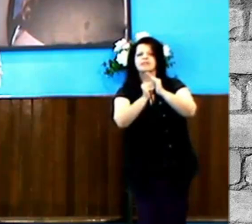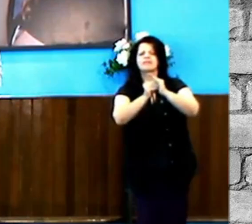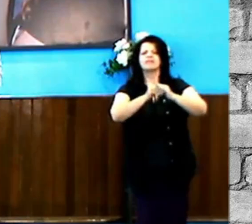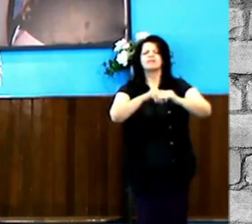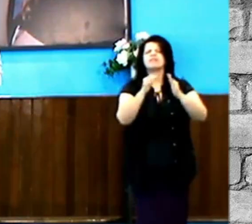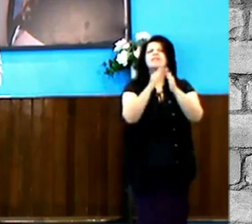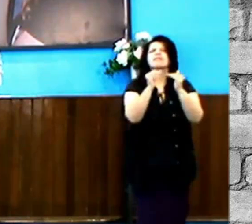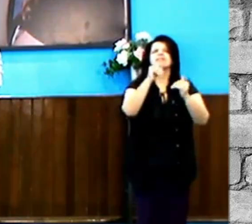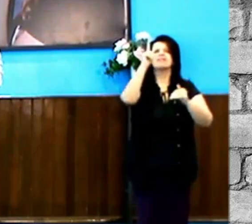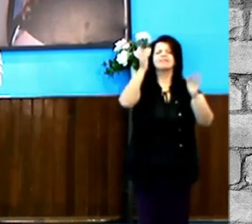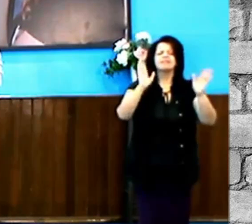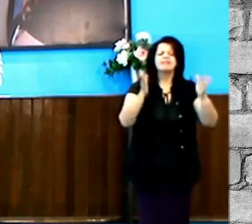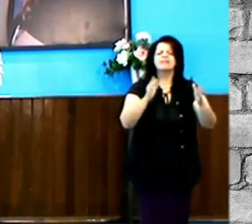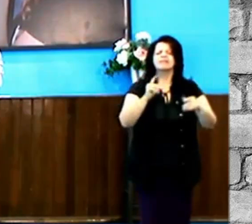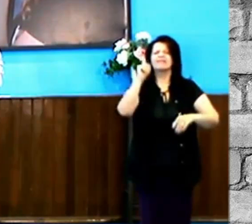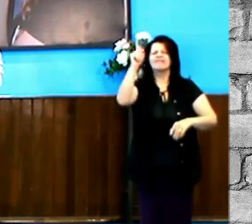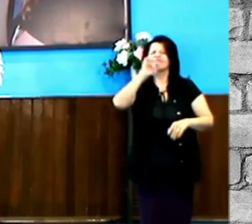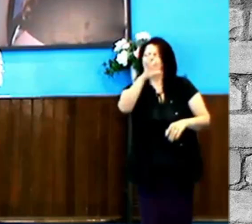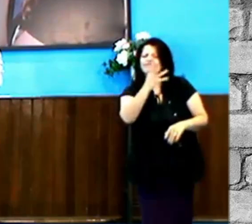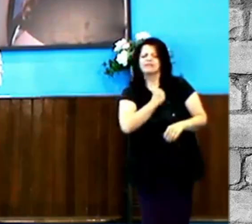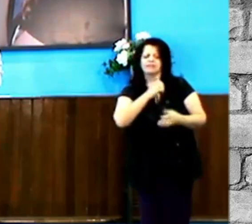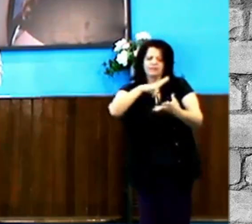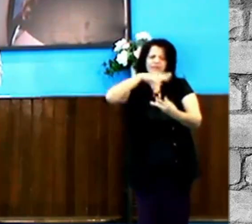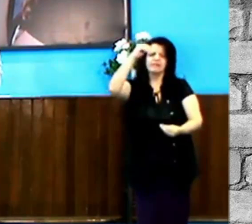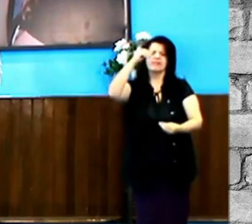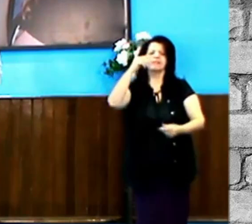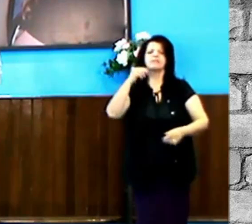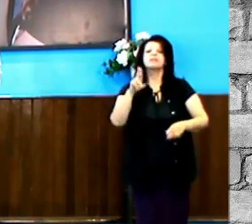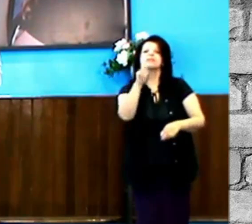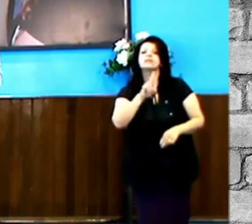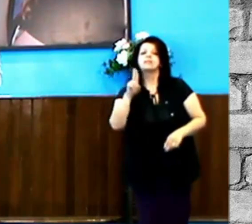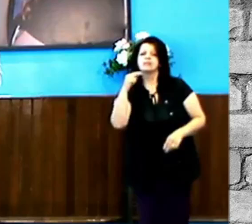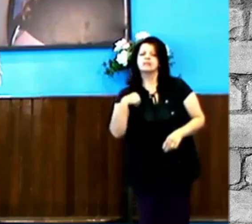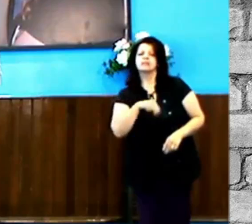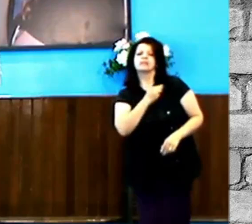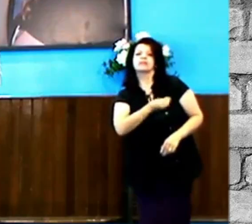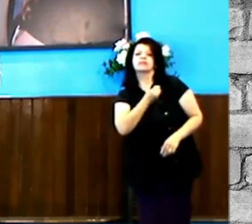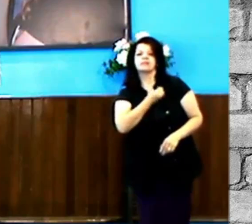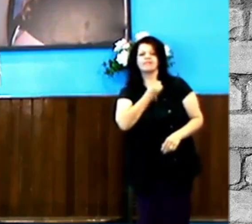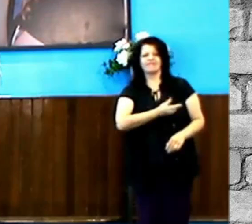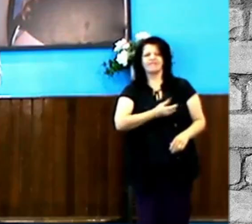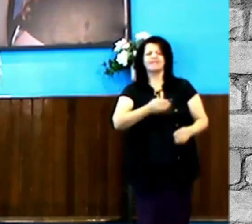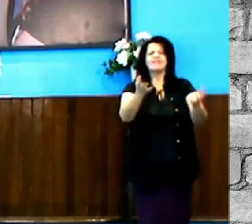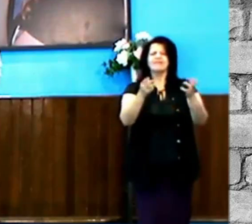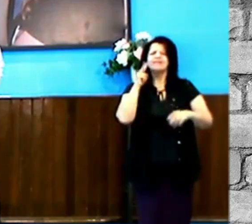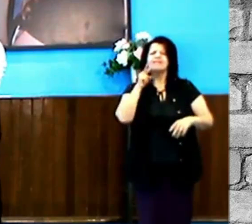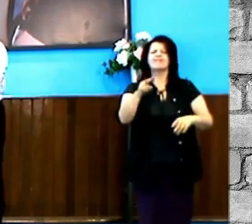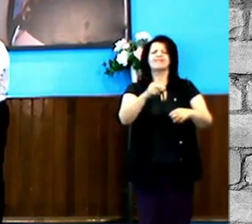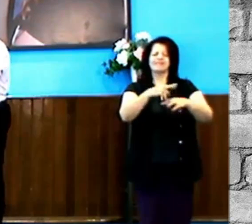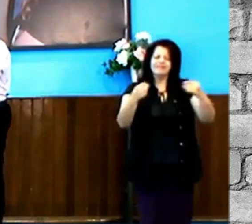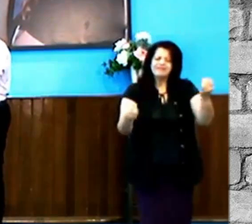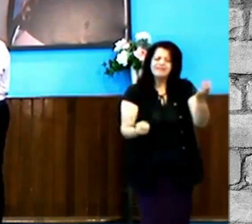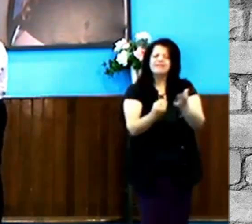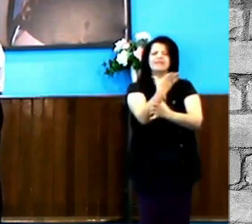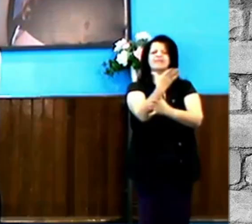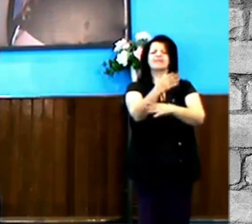da nossa vida, porque nós precisamos realmente que isso vá acontecendo e nós queremos ter o privilégio de ver isso acontecer. Então vou pedir para o Tiago orar nesse